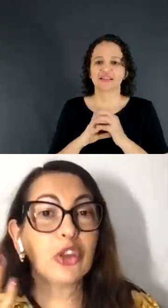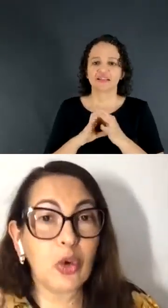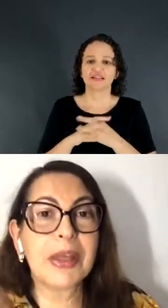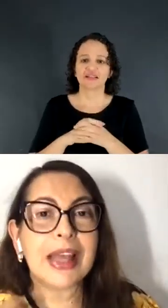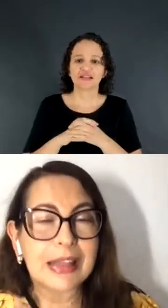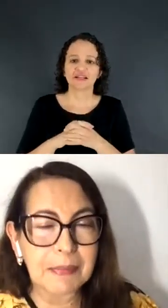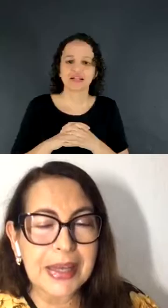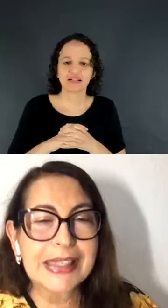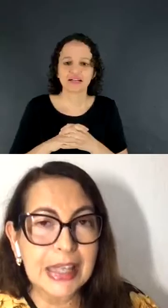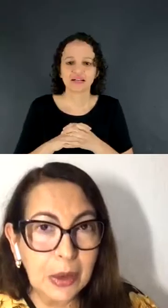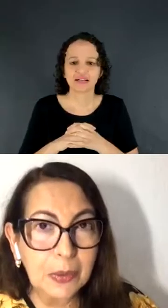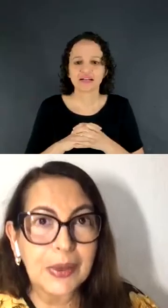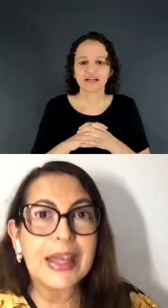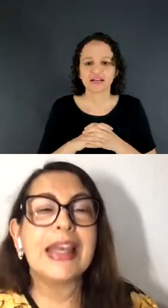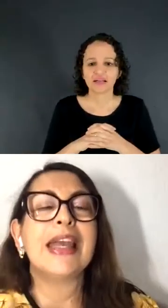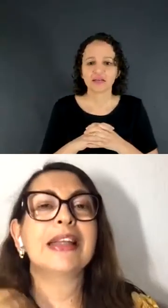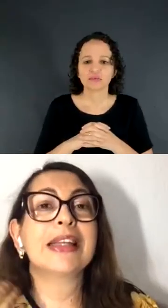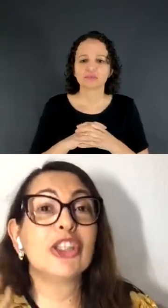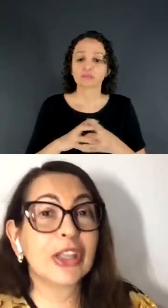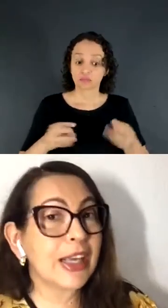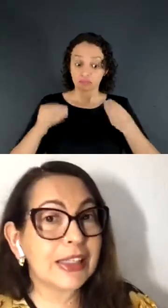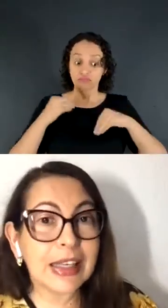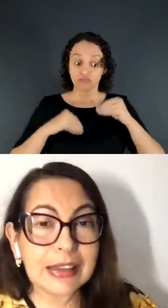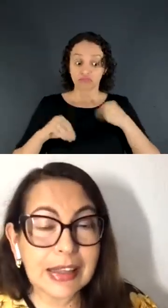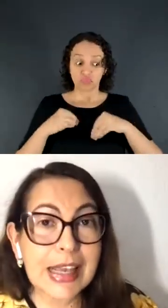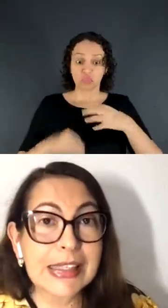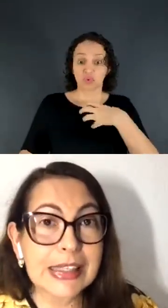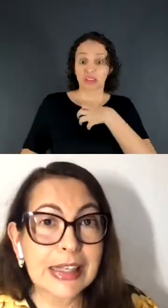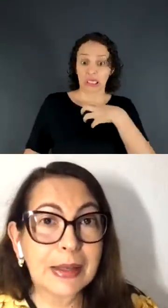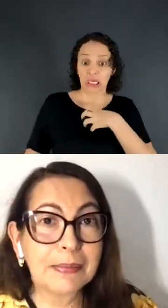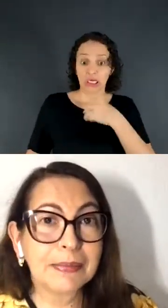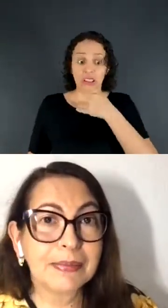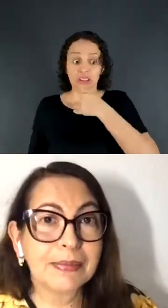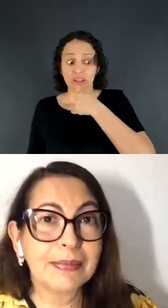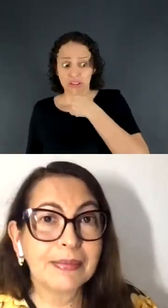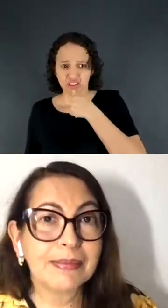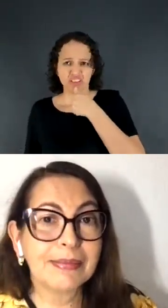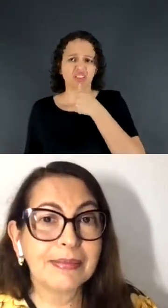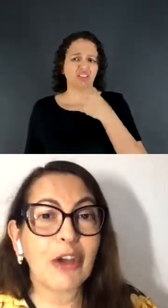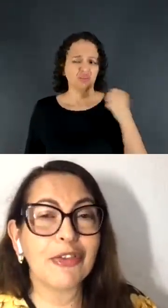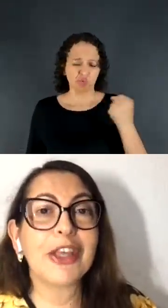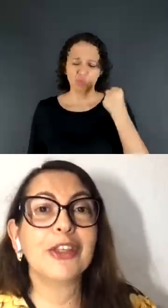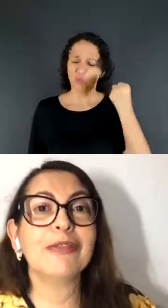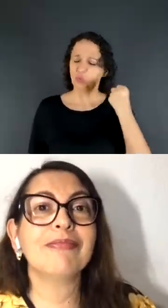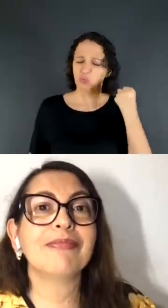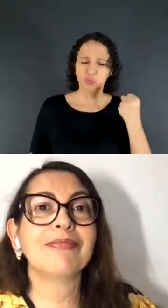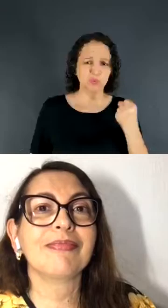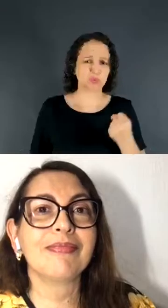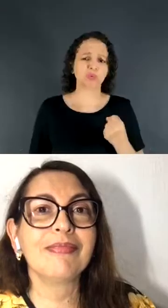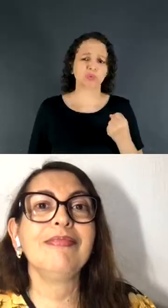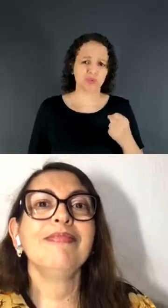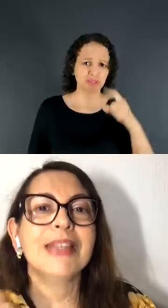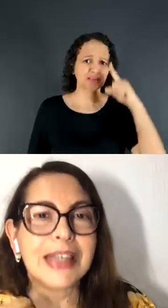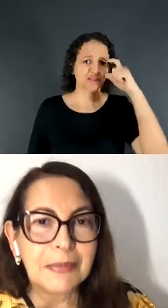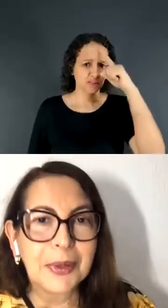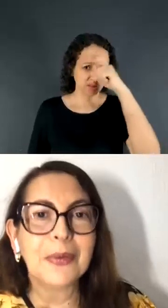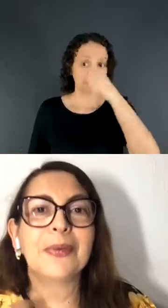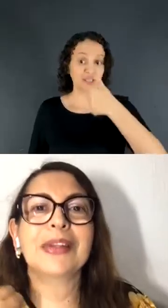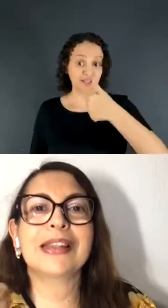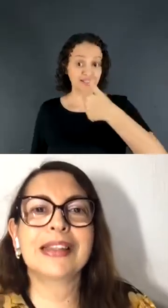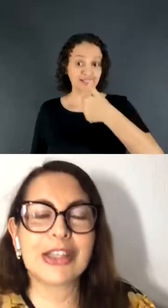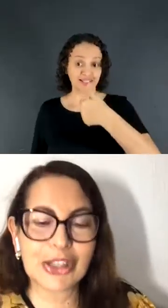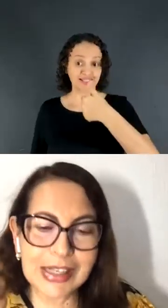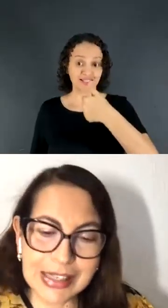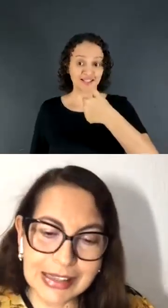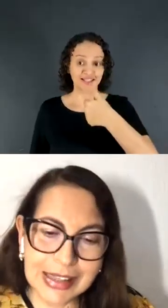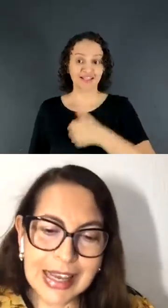os sintomas da depressão, né, é a tristeza intensa, tá ouvindo?